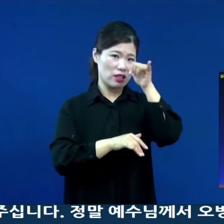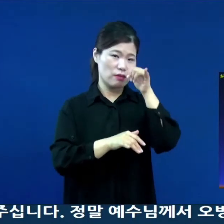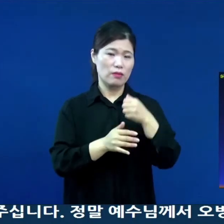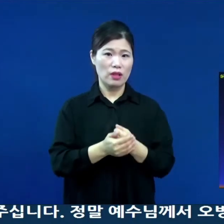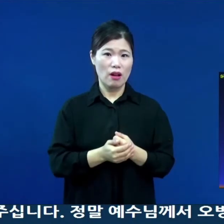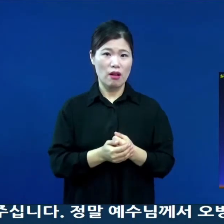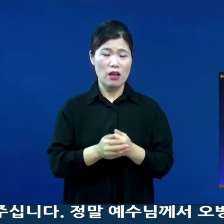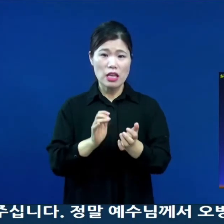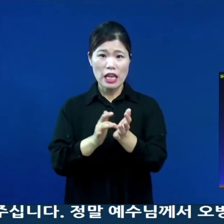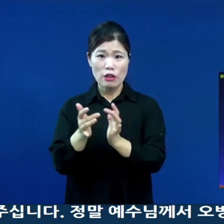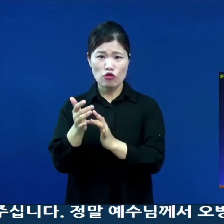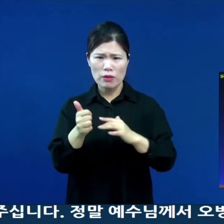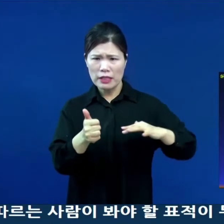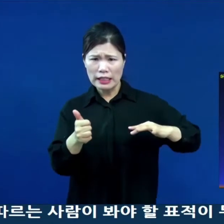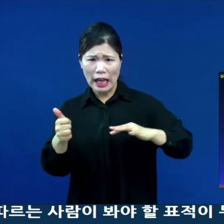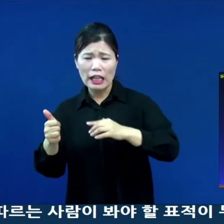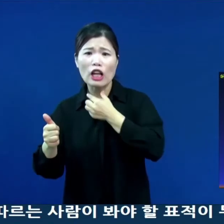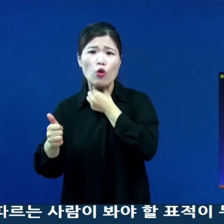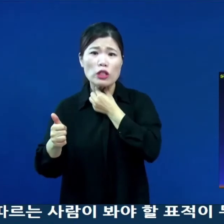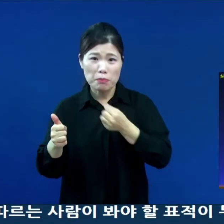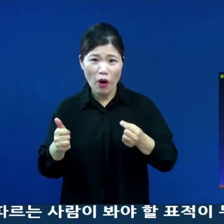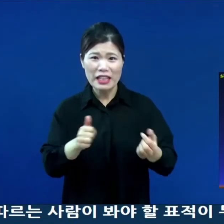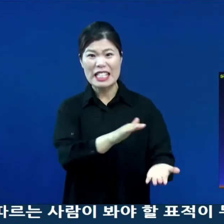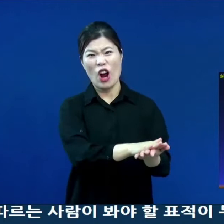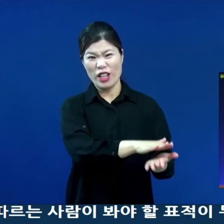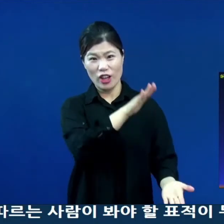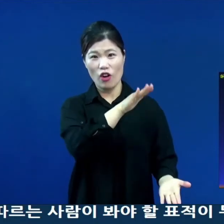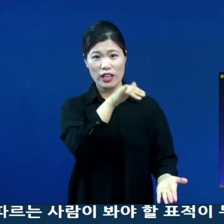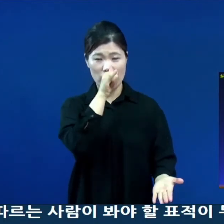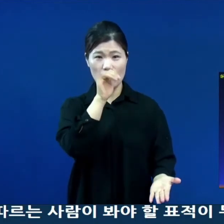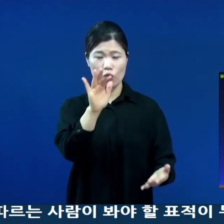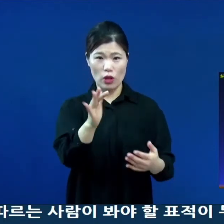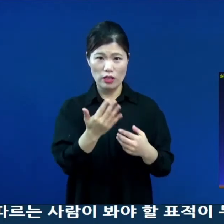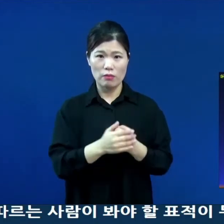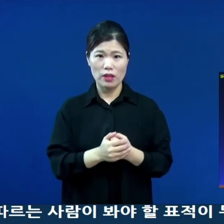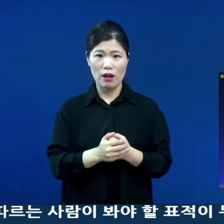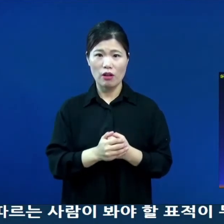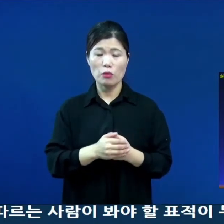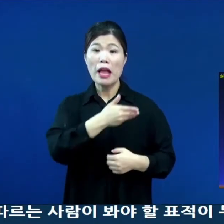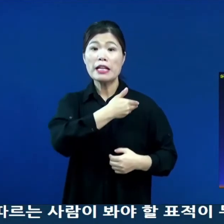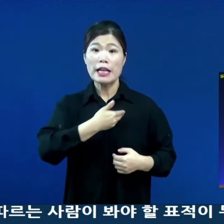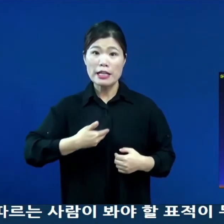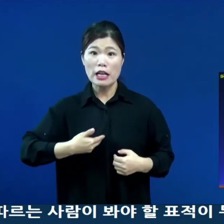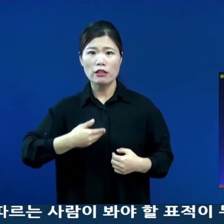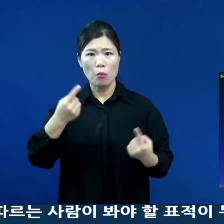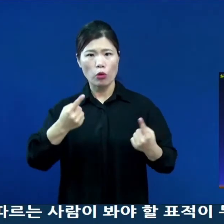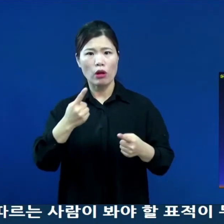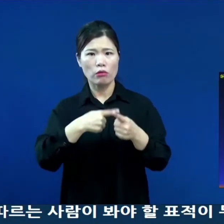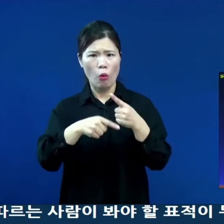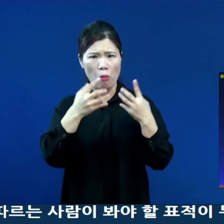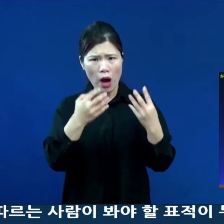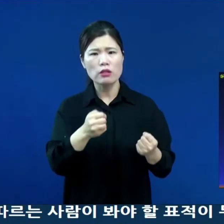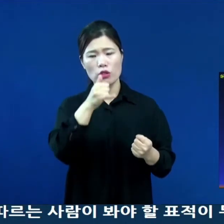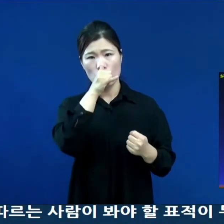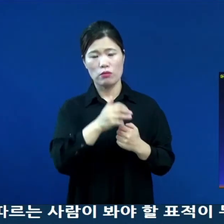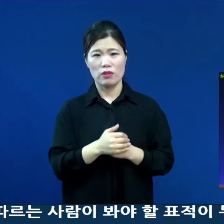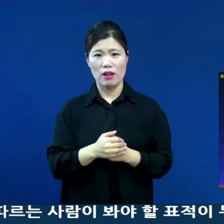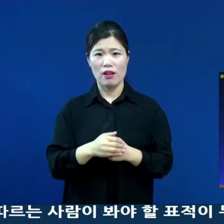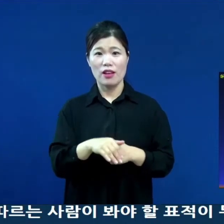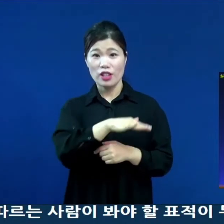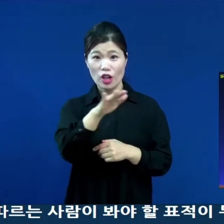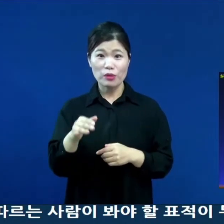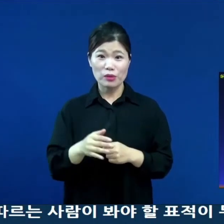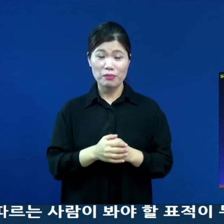예수님 따라다니려는 열정이 참다운 제자 못지않게 있었습니다. 우리 흔히 그런 얘기 하잖아요.